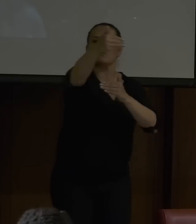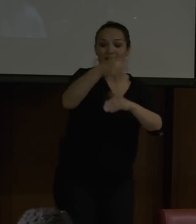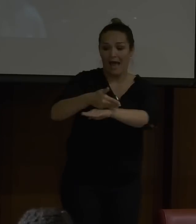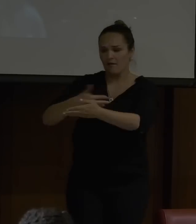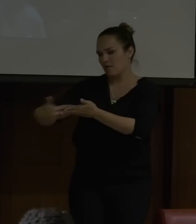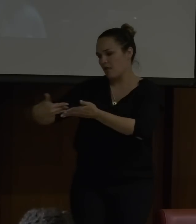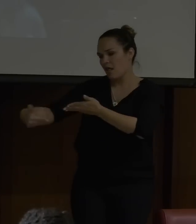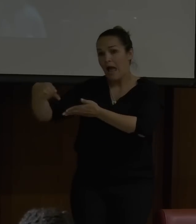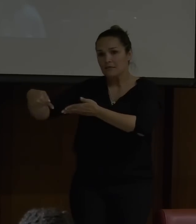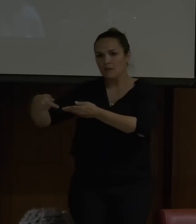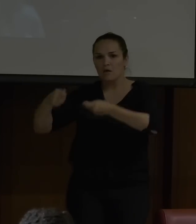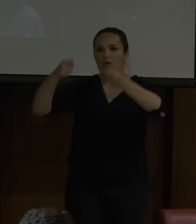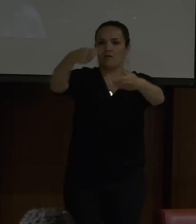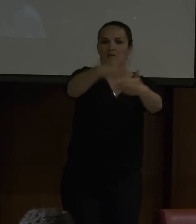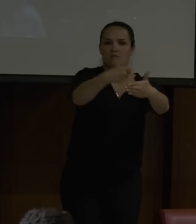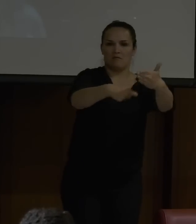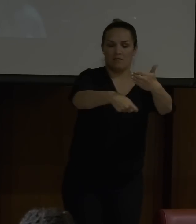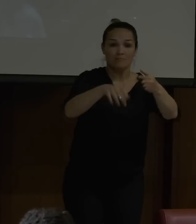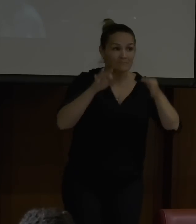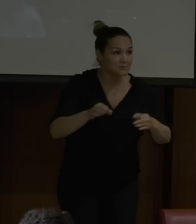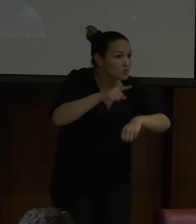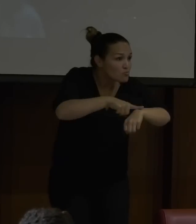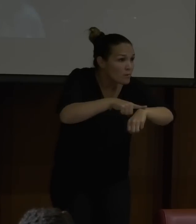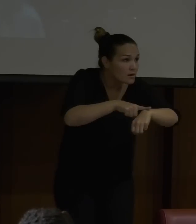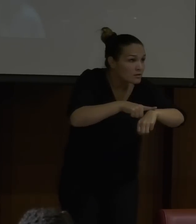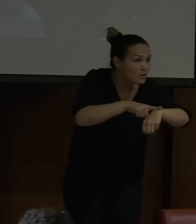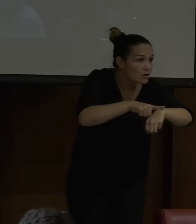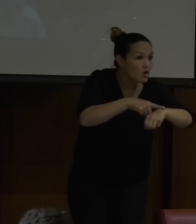adelante. La canción que compuso Leandro en ese momento